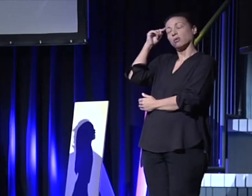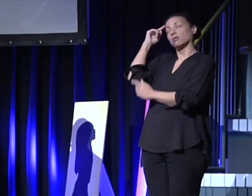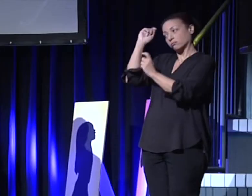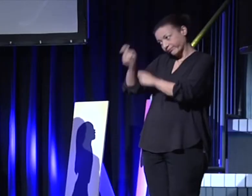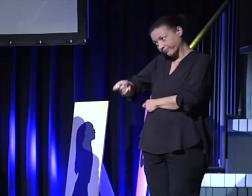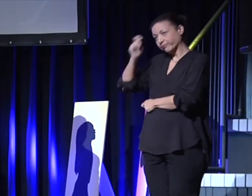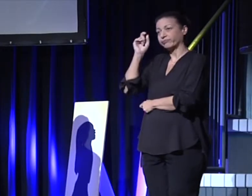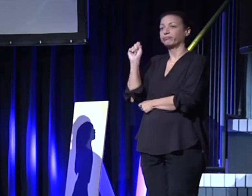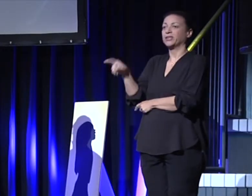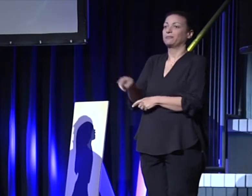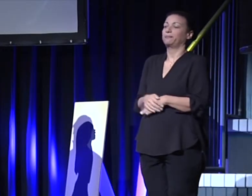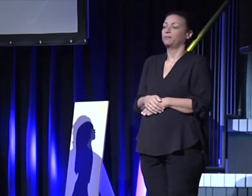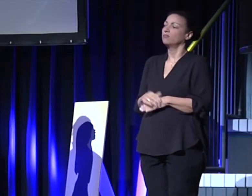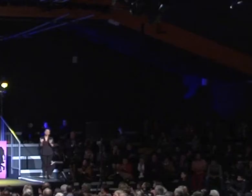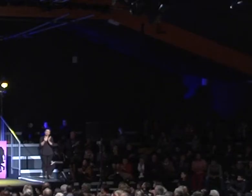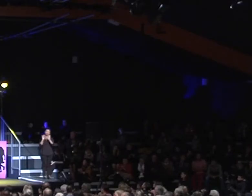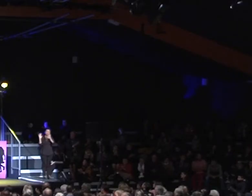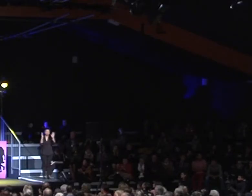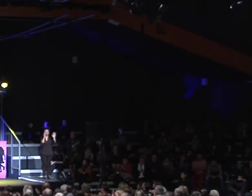l'applaudir, s'il vous plaît. Merci.